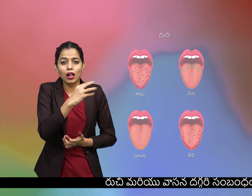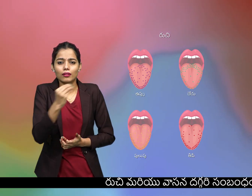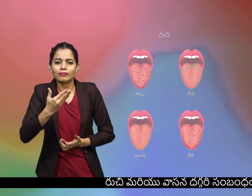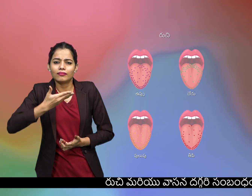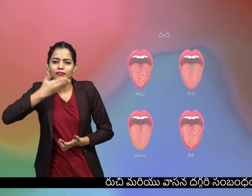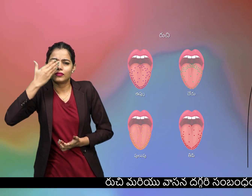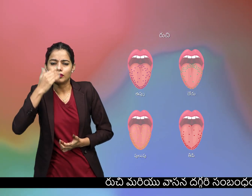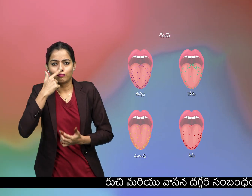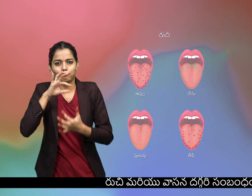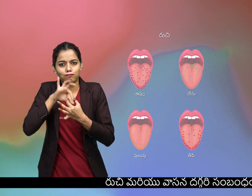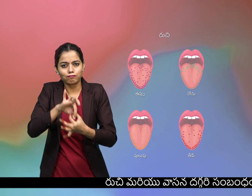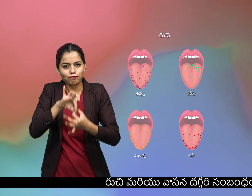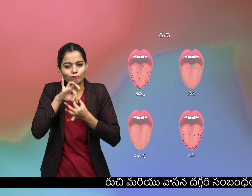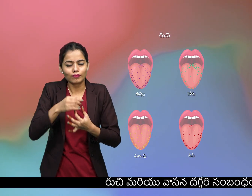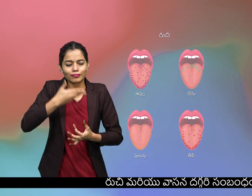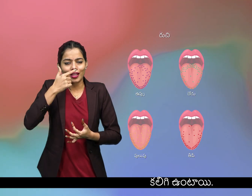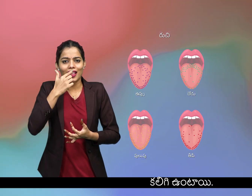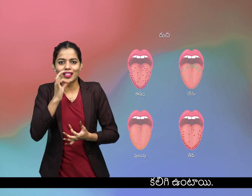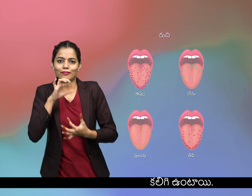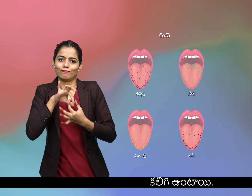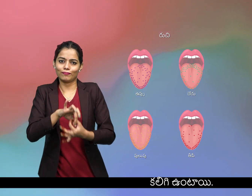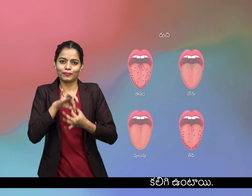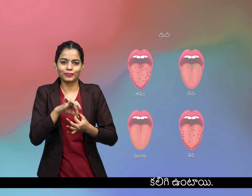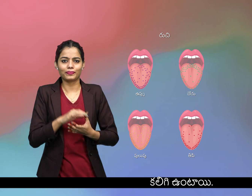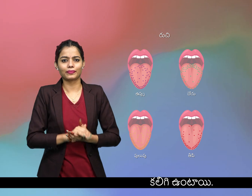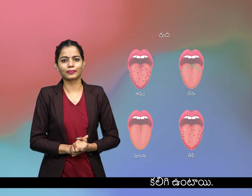రుచి మరియు వాసన దగ్గరి సంబంధం కలిగి ఉంటాయి.